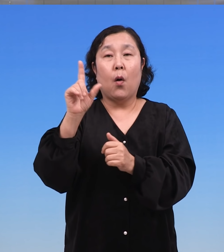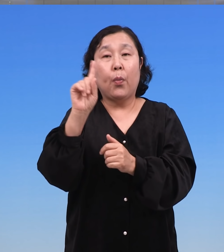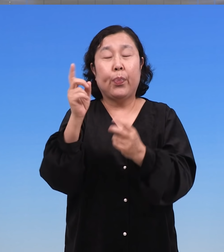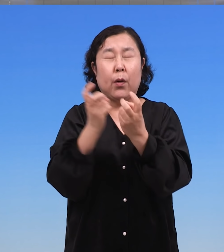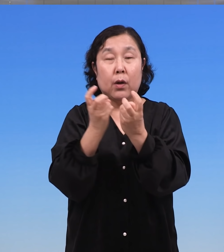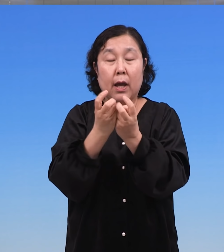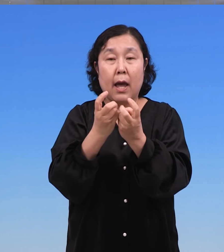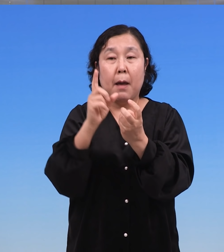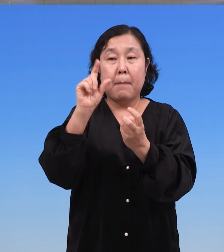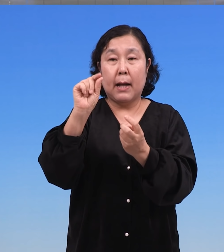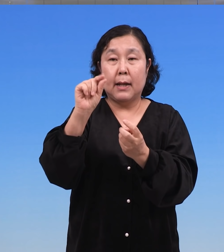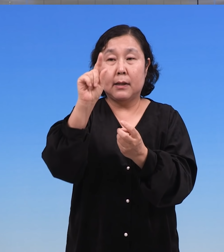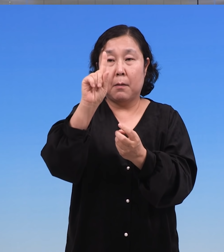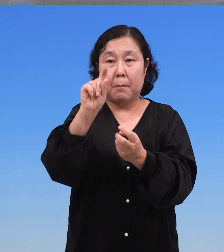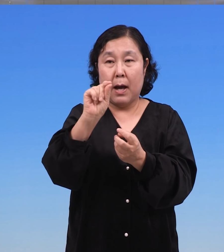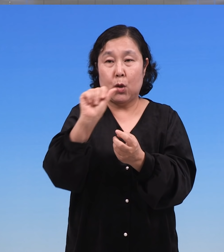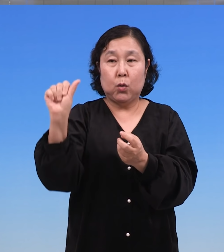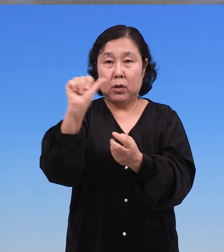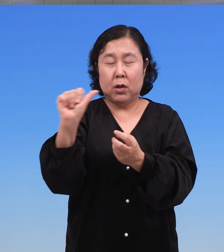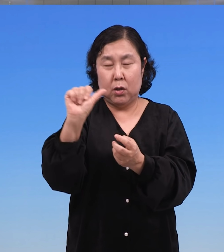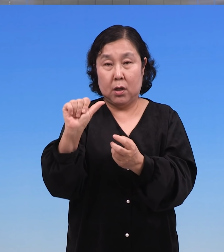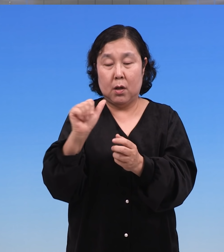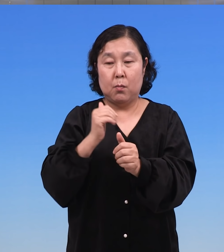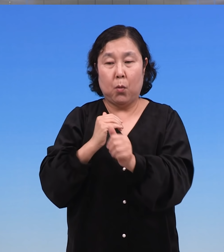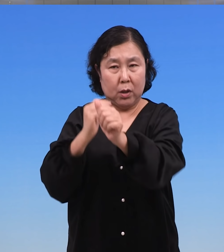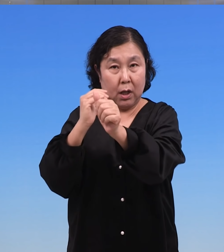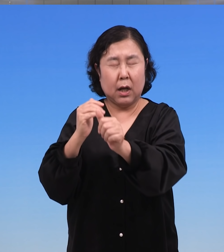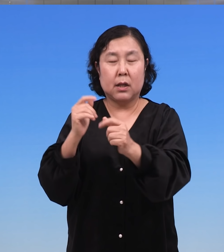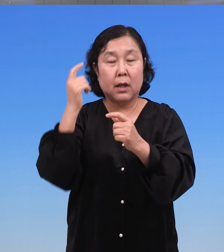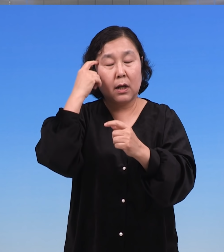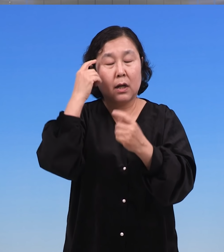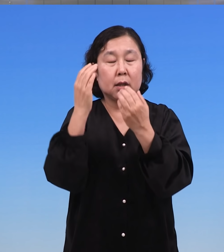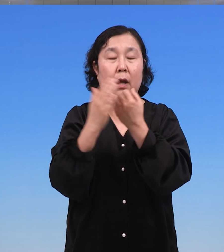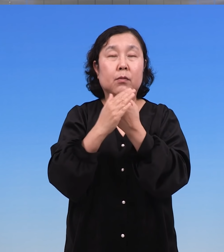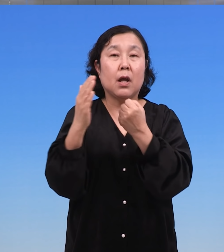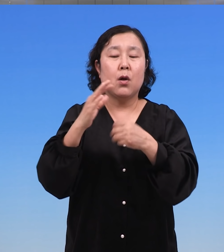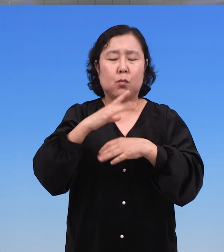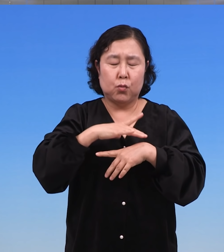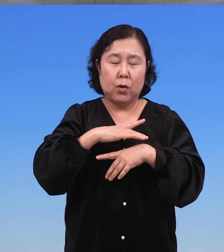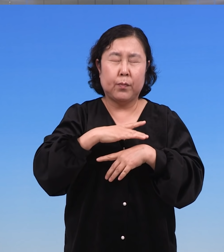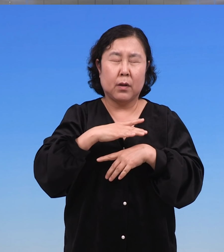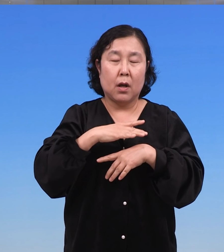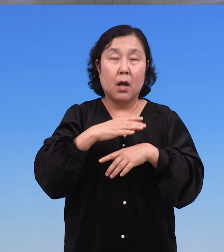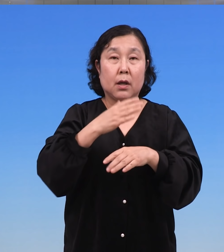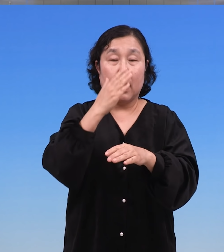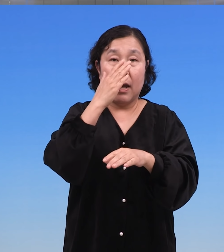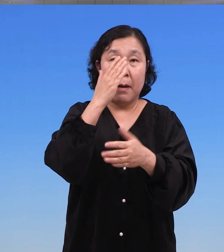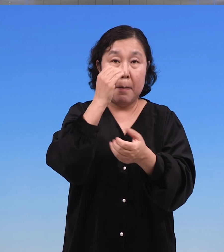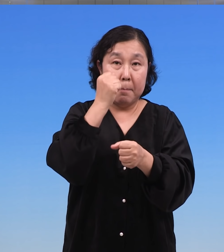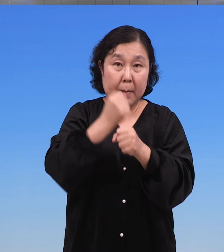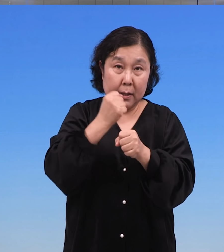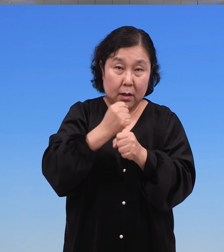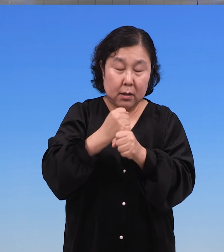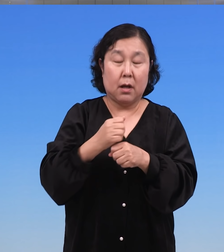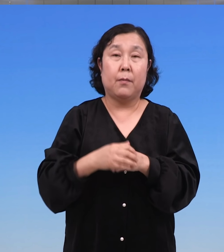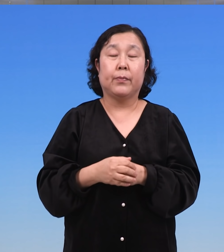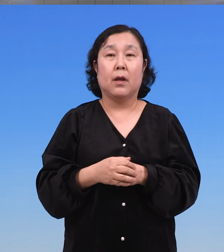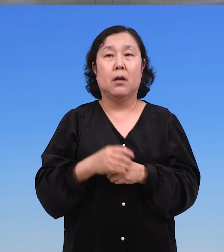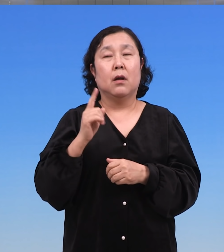파송하는 일이 가능하겠는가, 이런 생각이 너무너무 저를 두렵게 만들었습니다. 그런 두려움에